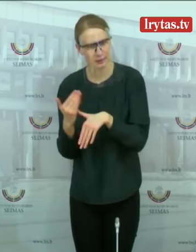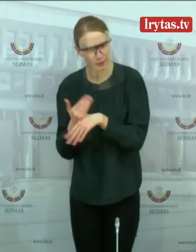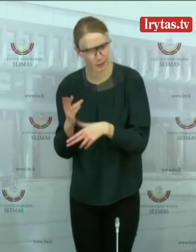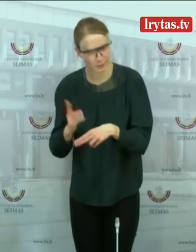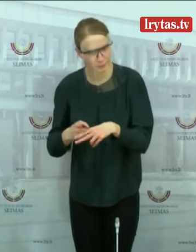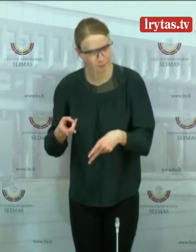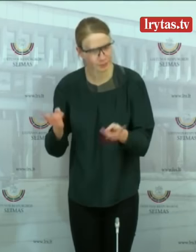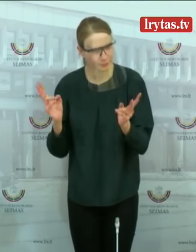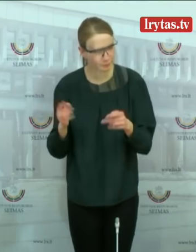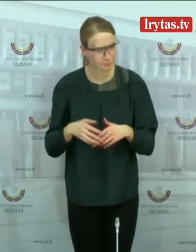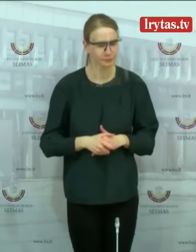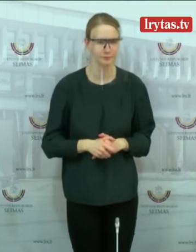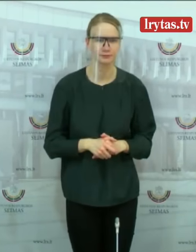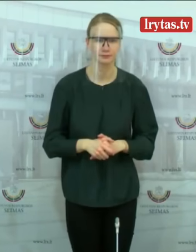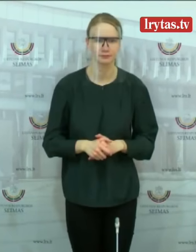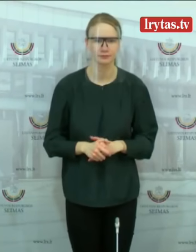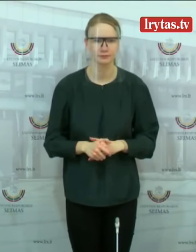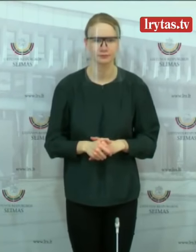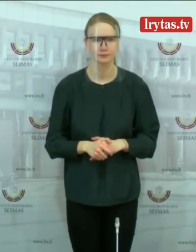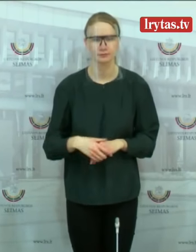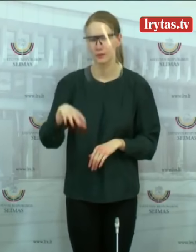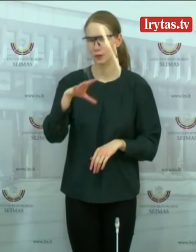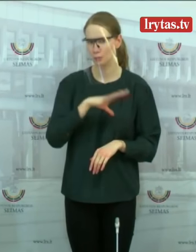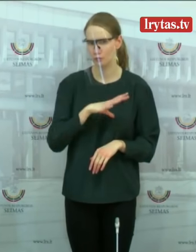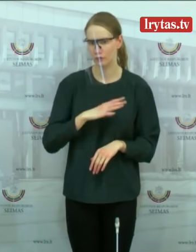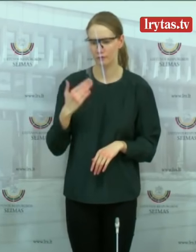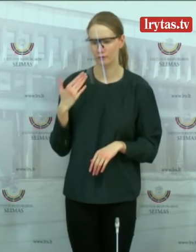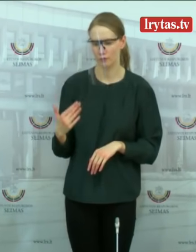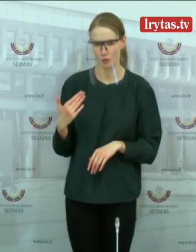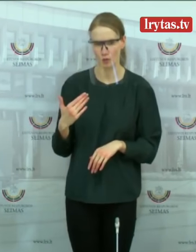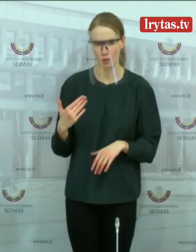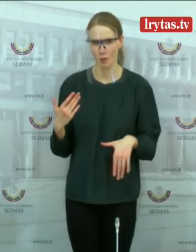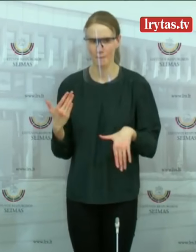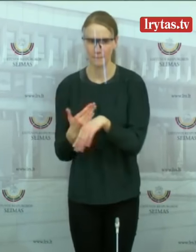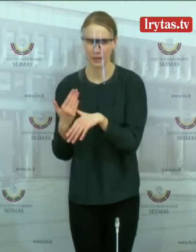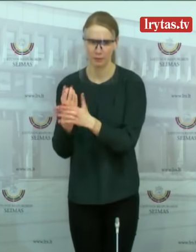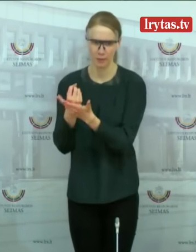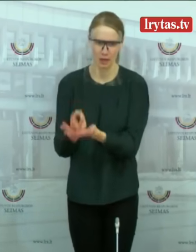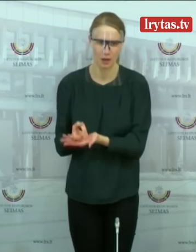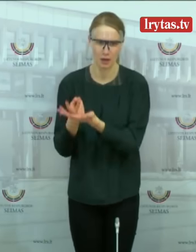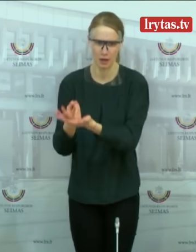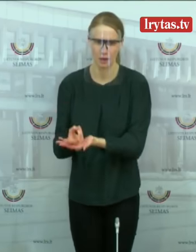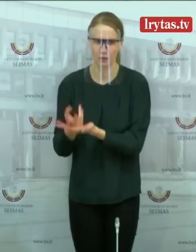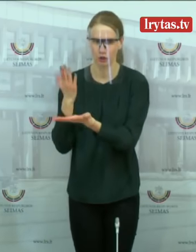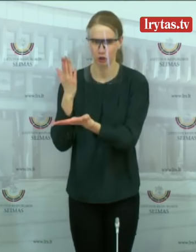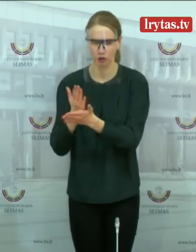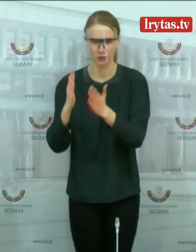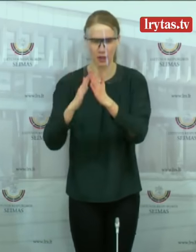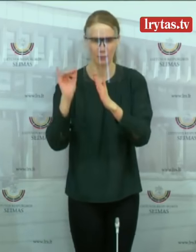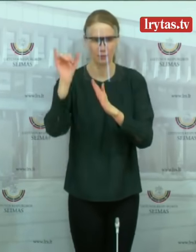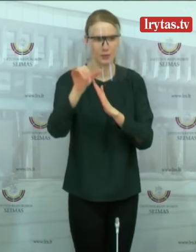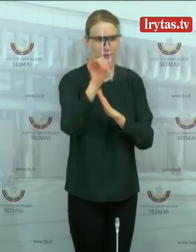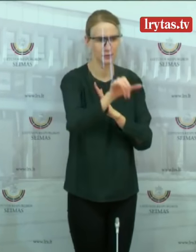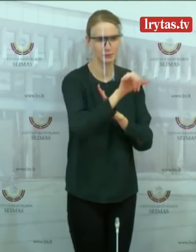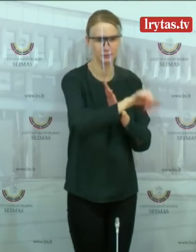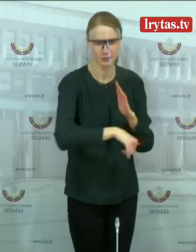ir buvo nustatyta, kad paliatyvios pagalbos paslaugos yra teikiamos pacientų namuose.